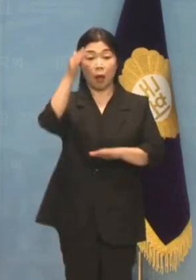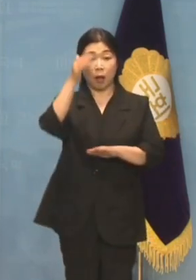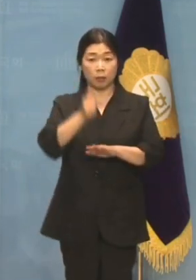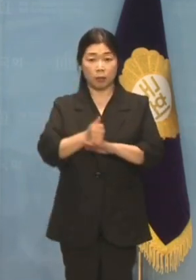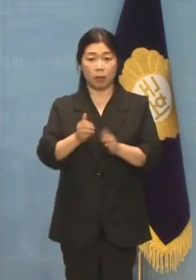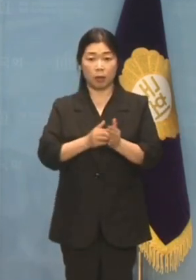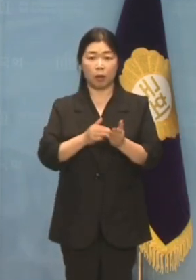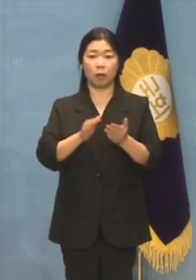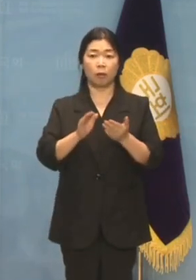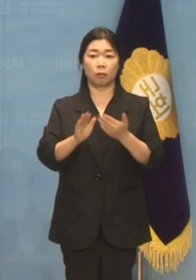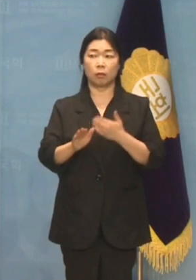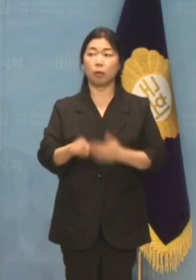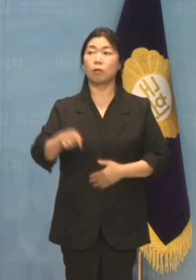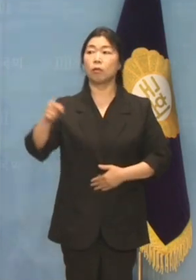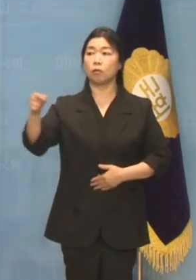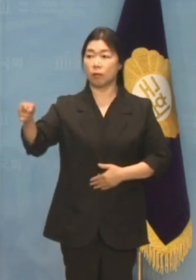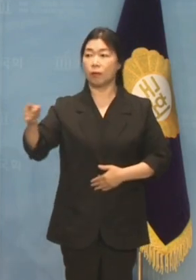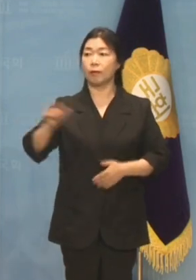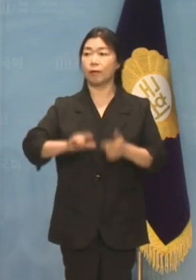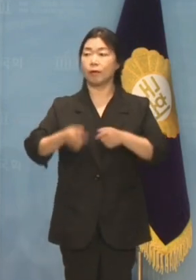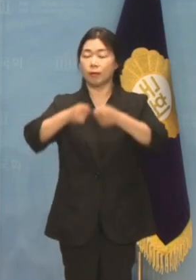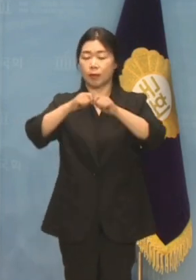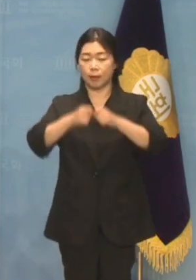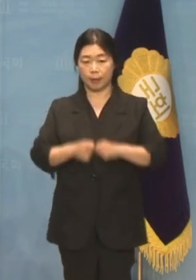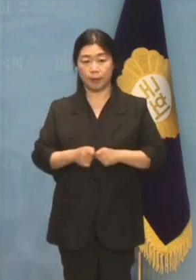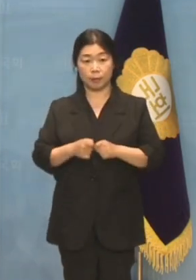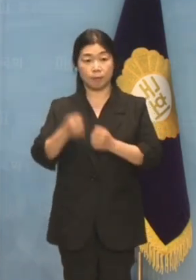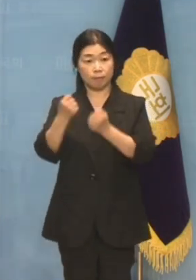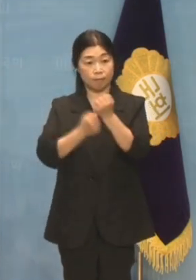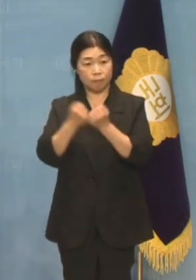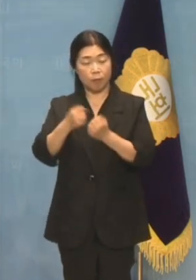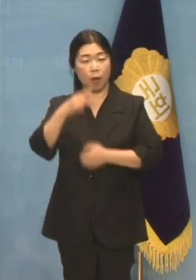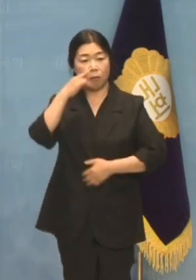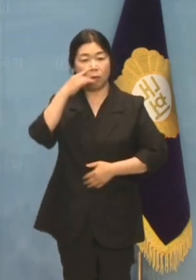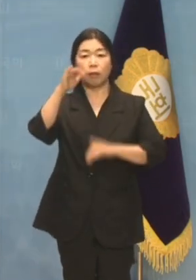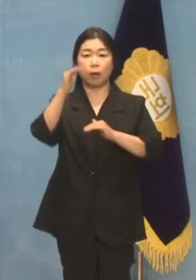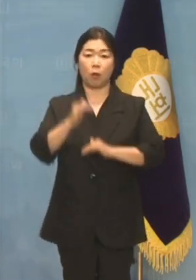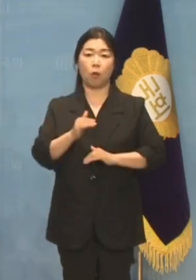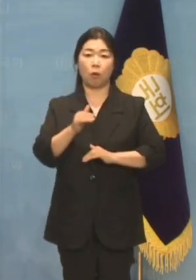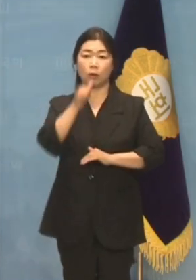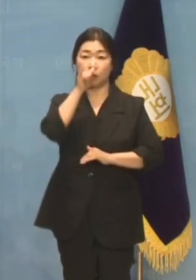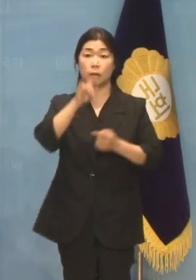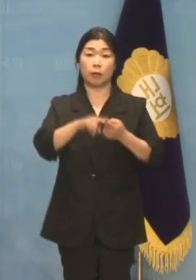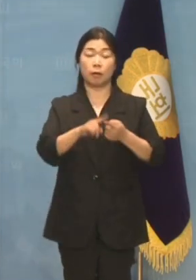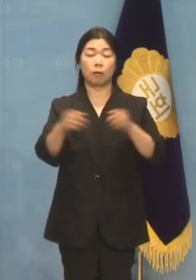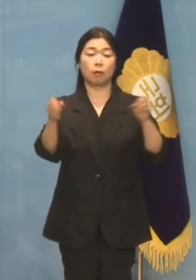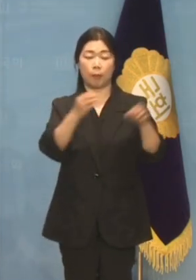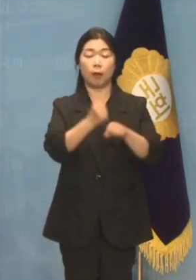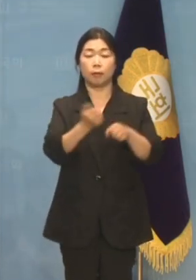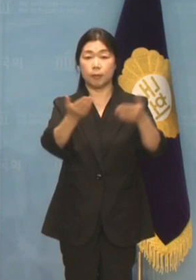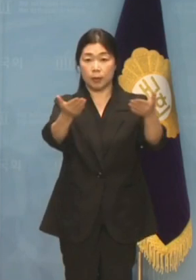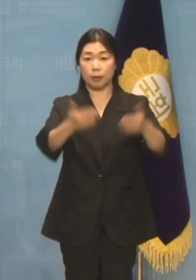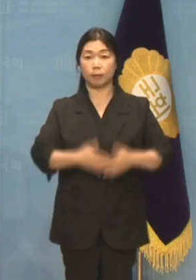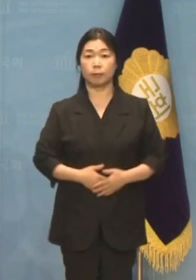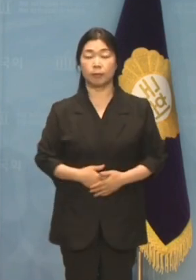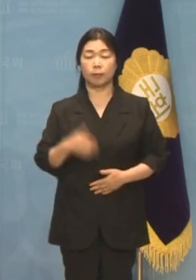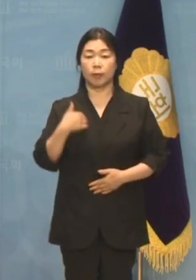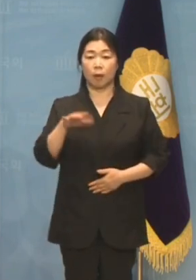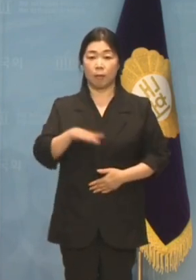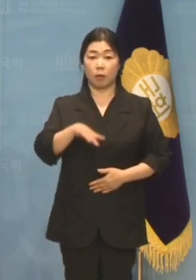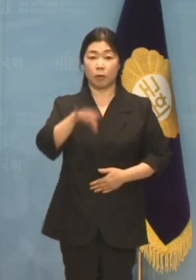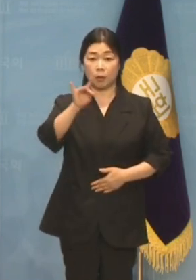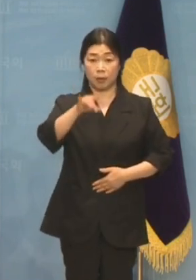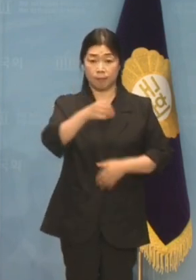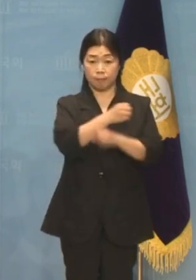나면 백브리핑을 통해서 여러분들께서 궁금하신 점이 있으면 답변드리도록 하겠습니다. 제가